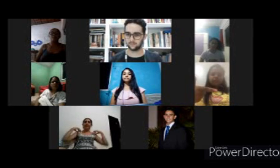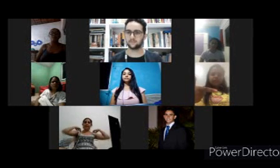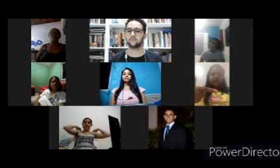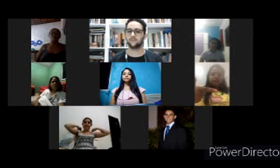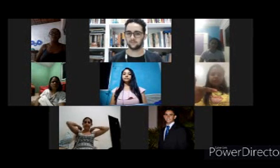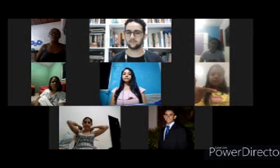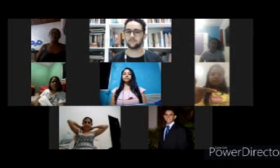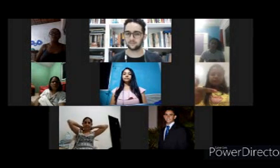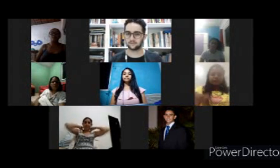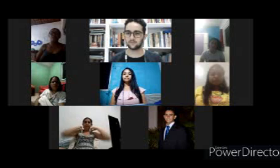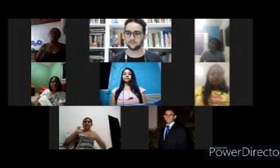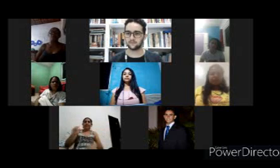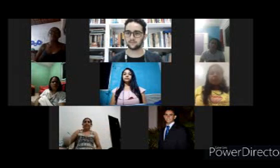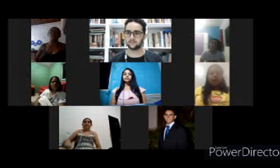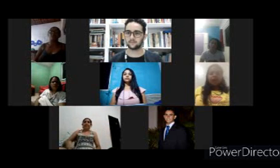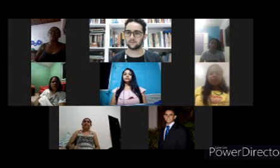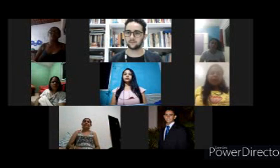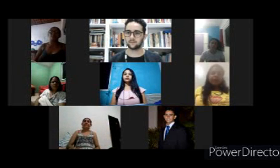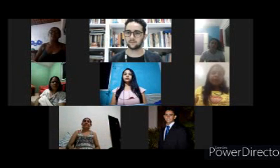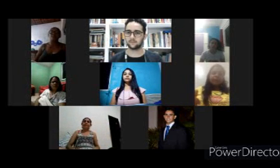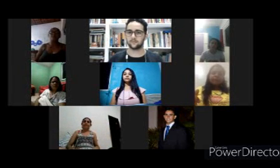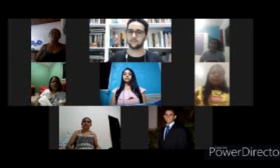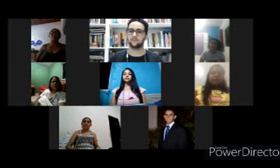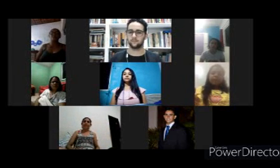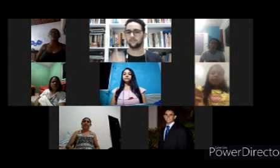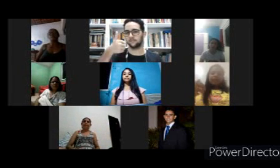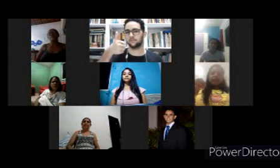13/8/1982. Agora é o bairro, né?